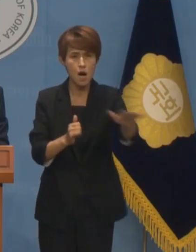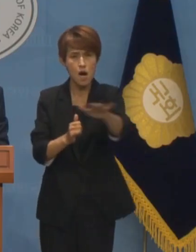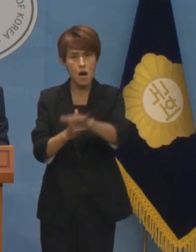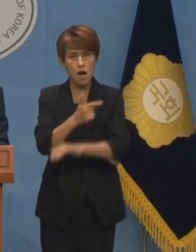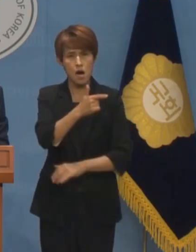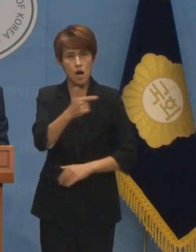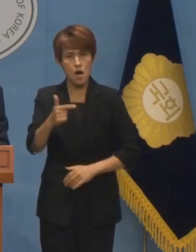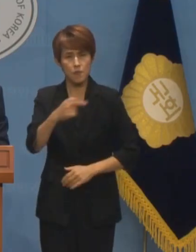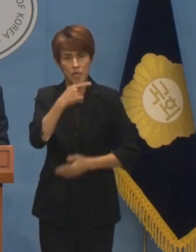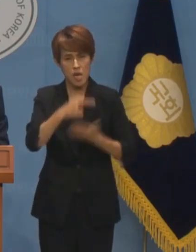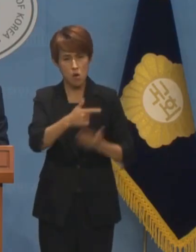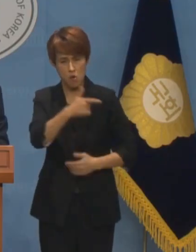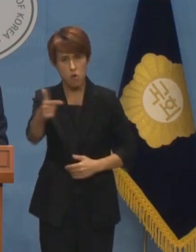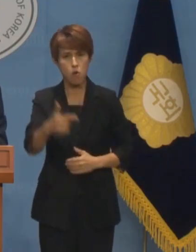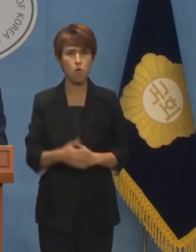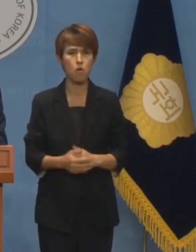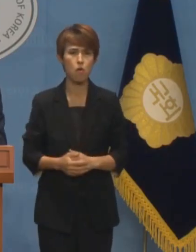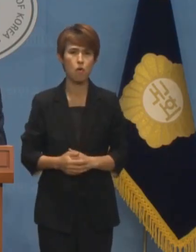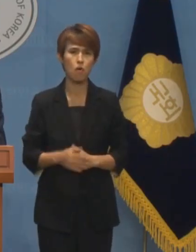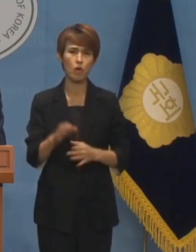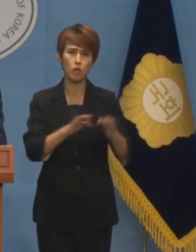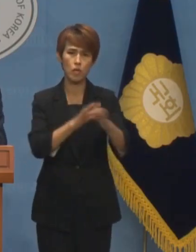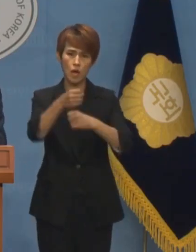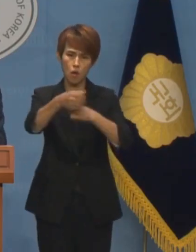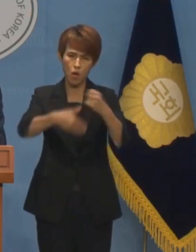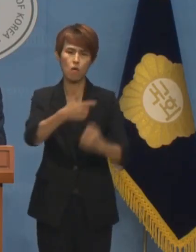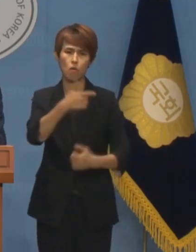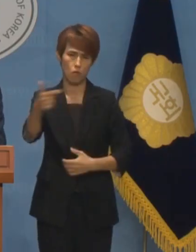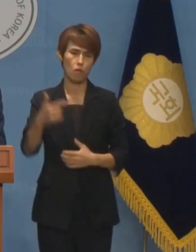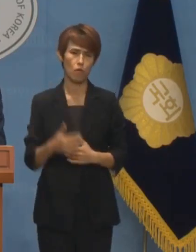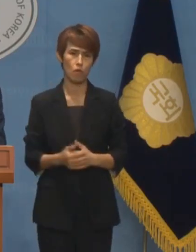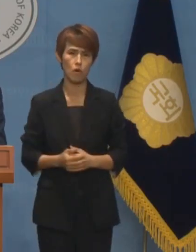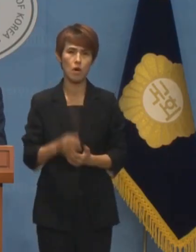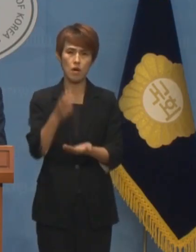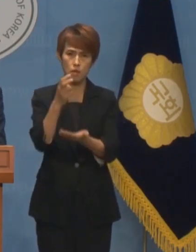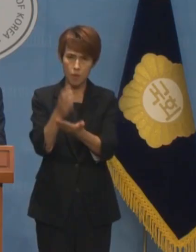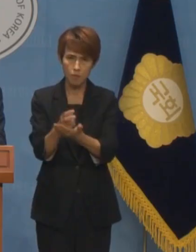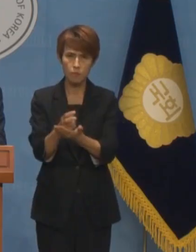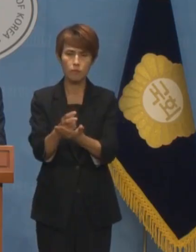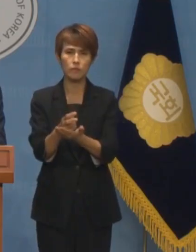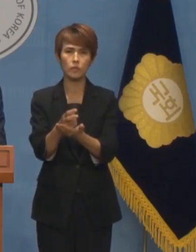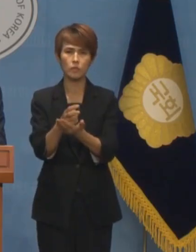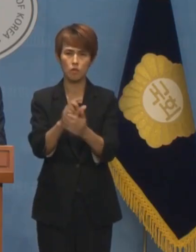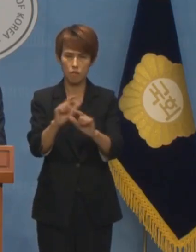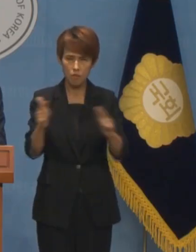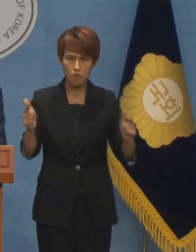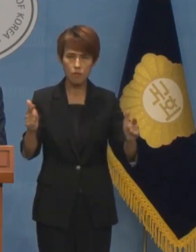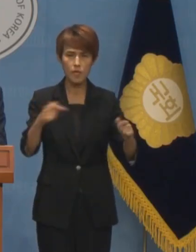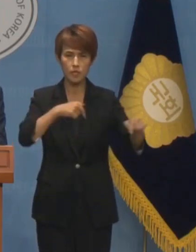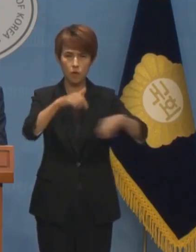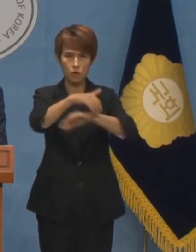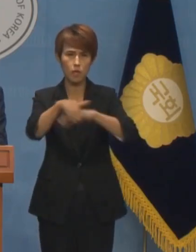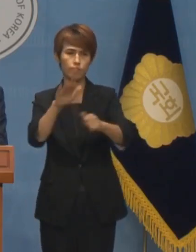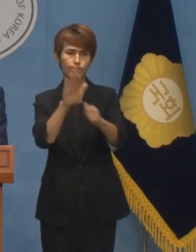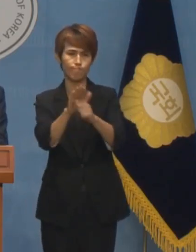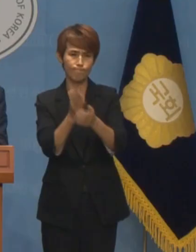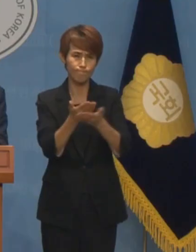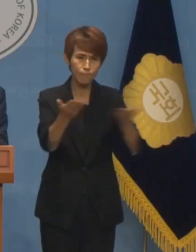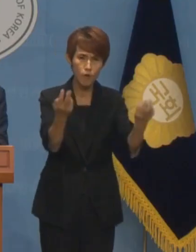막대한 피해액, 경제에 미칠 영향 등을 고려하여 법적, 제도적, 정책적 지원